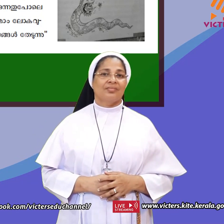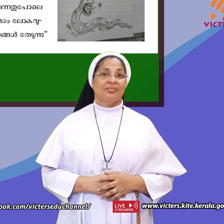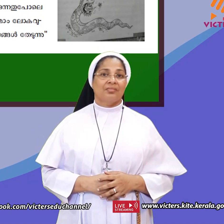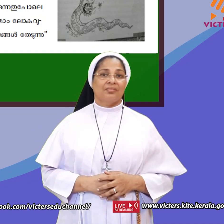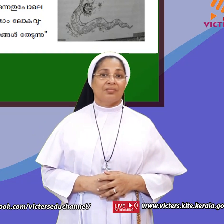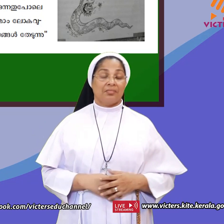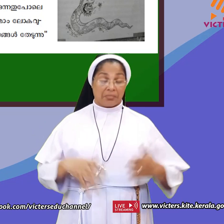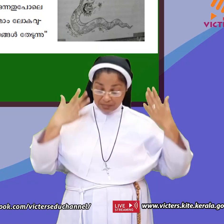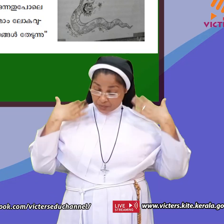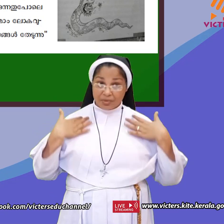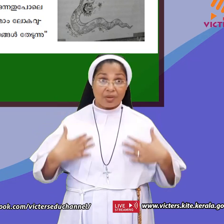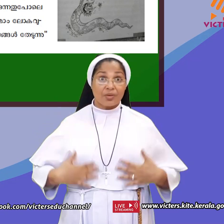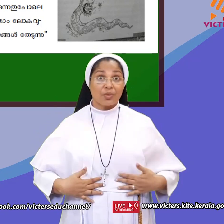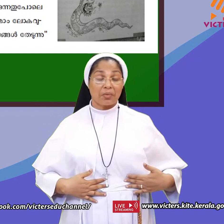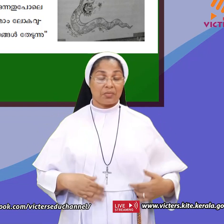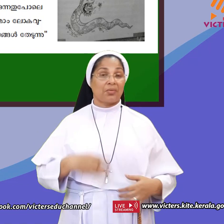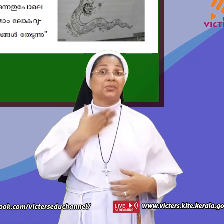ദേഹത്തെക്കുറിച്ചുള്ള മോഹം നന്നല്ല.